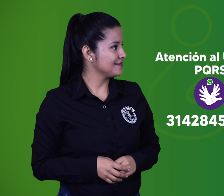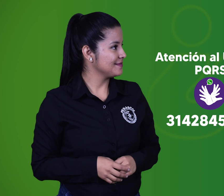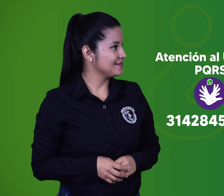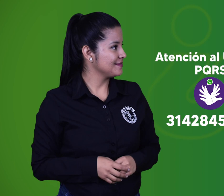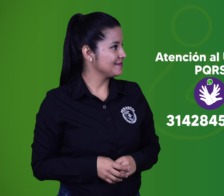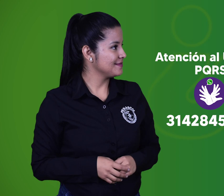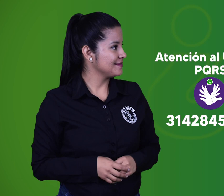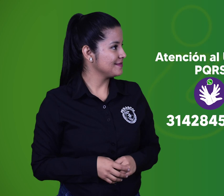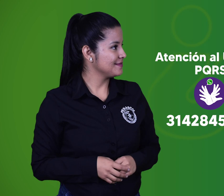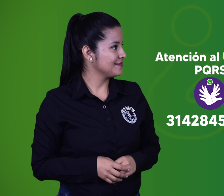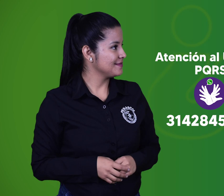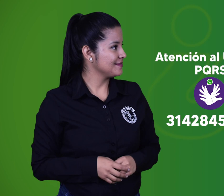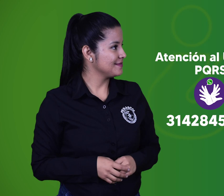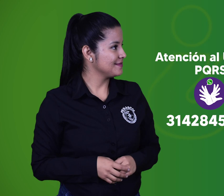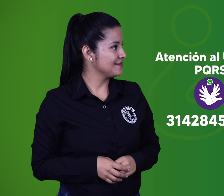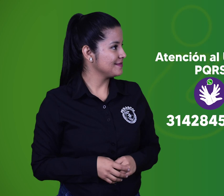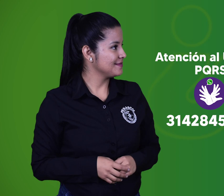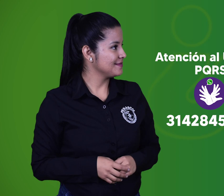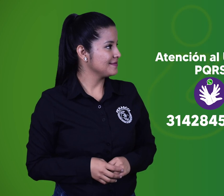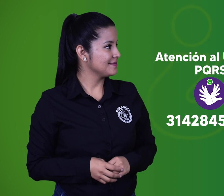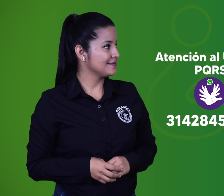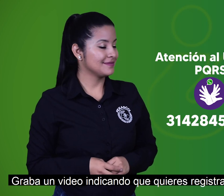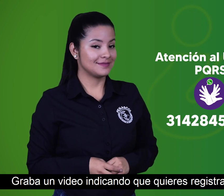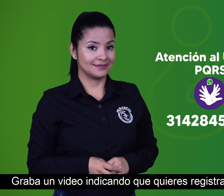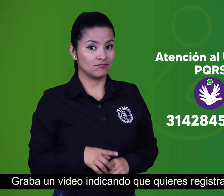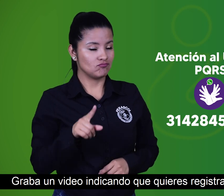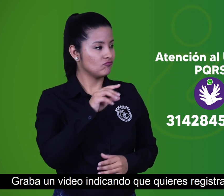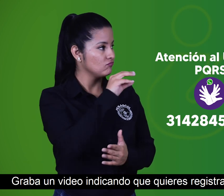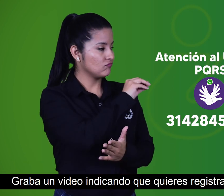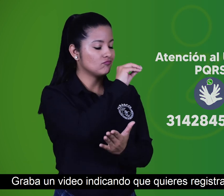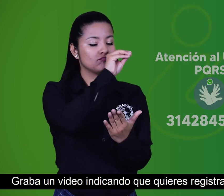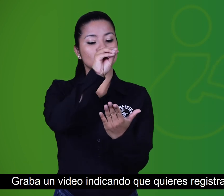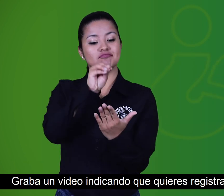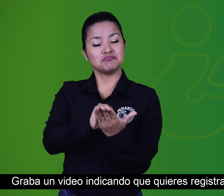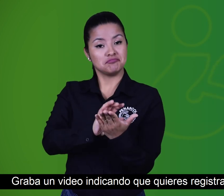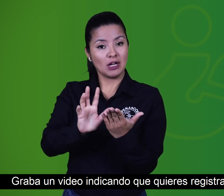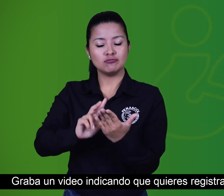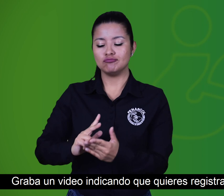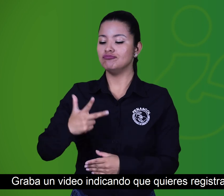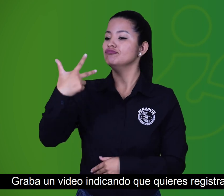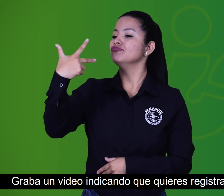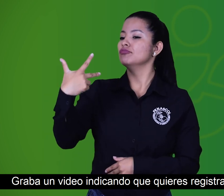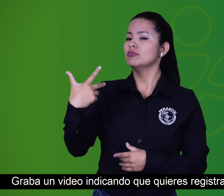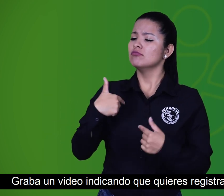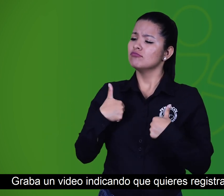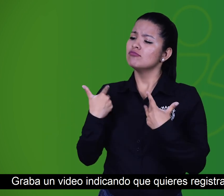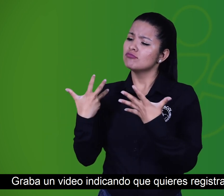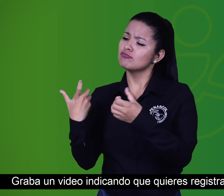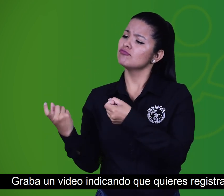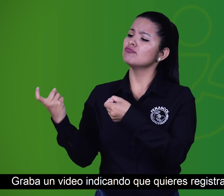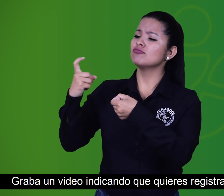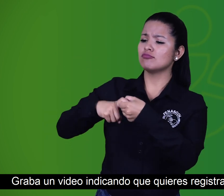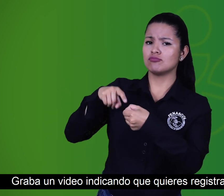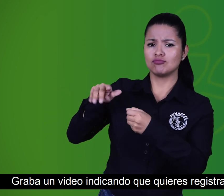-284-5323. Graba un video indicando que quiere registrarte y envíalo.